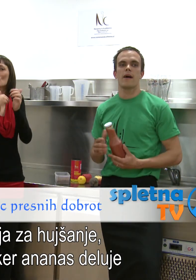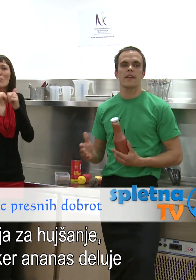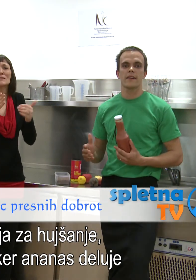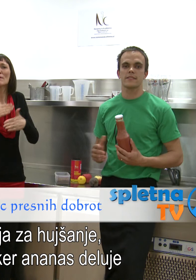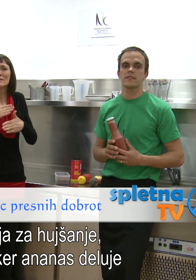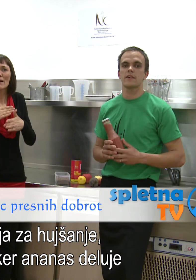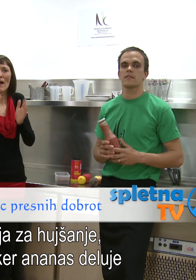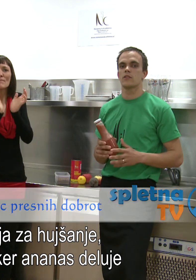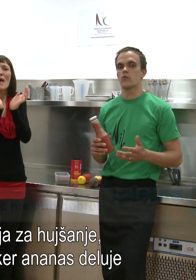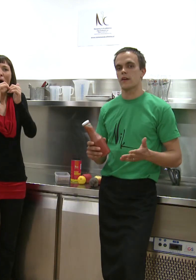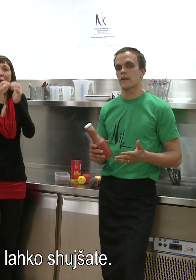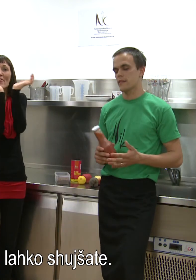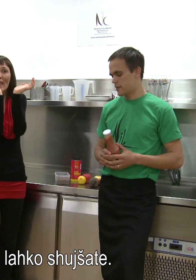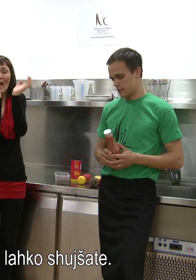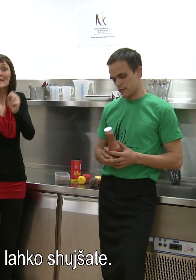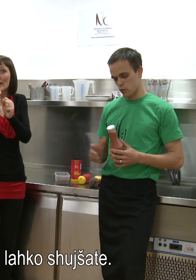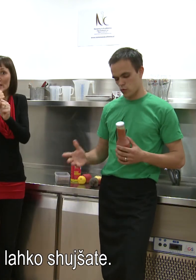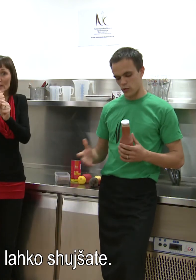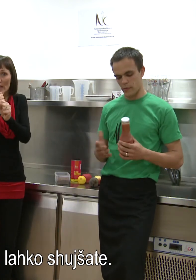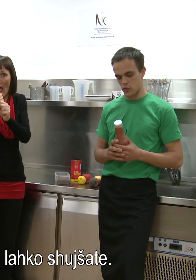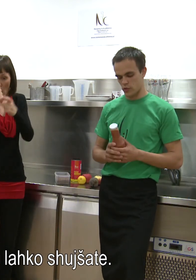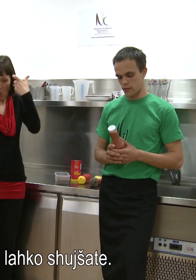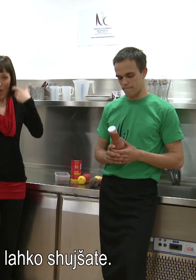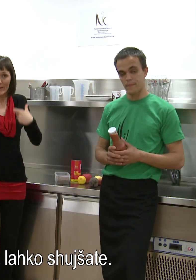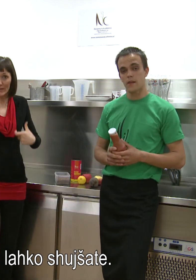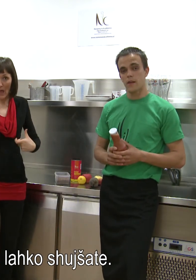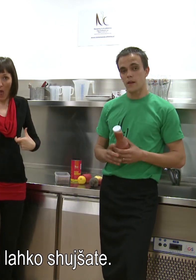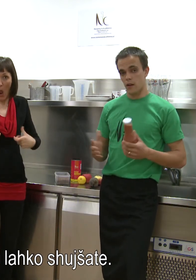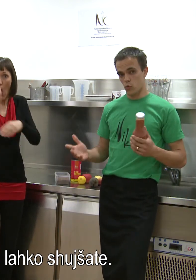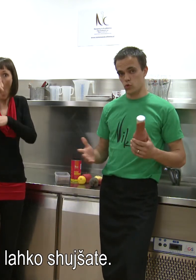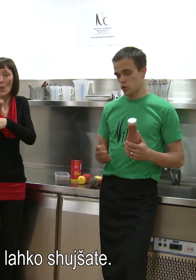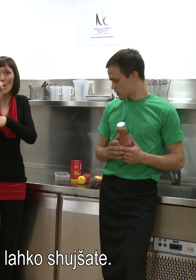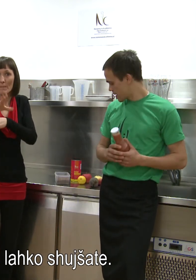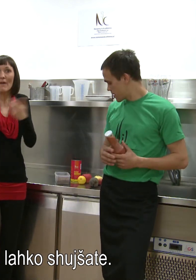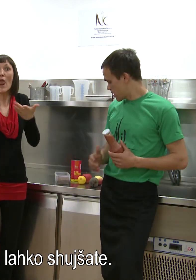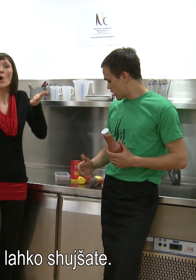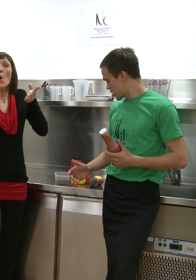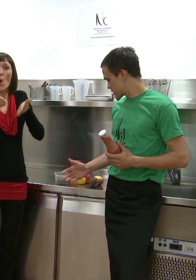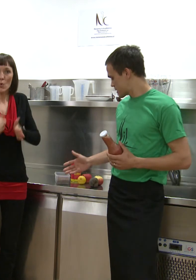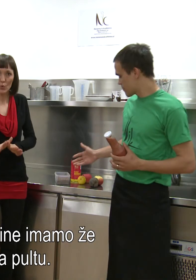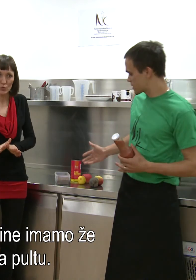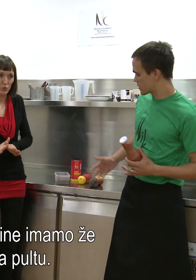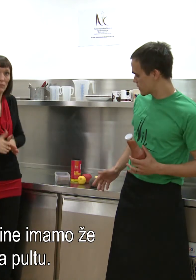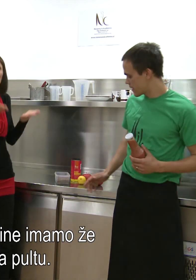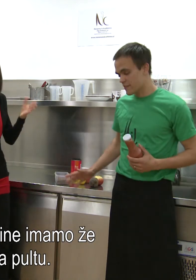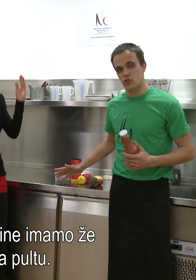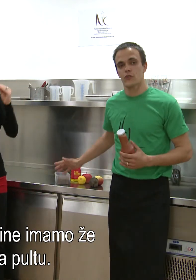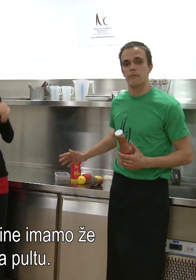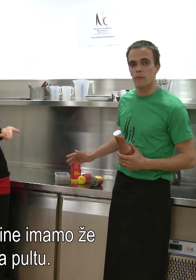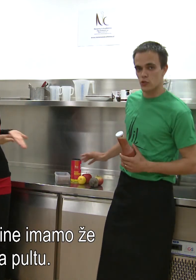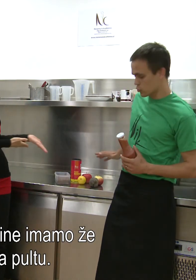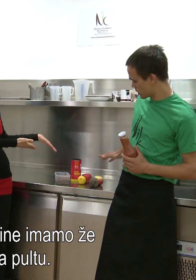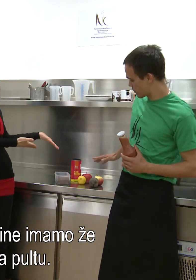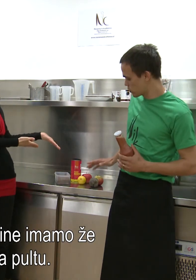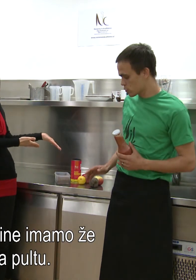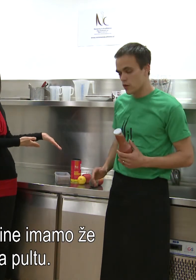ker sama ananas deluje na telo, tako da pač lahko shujša z njim. Zdaj same sestavine, večino jih